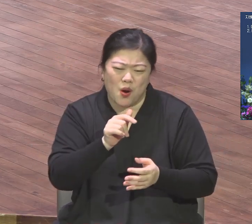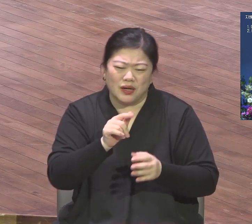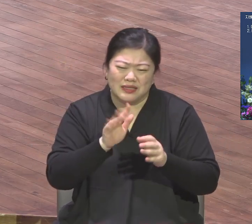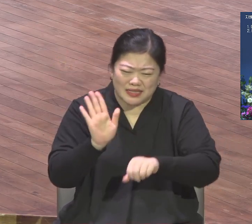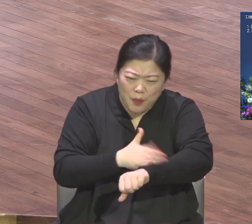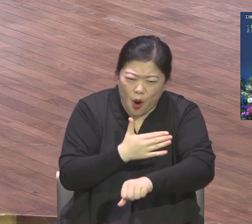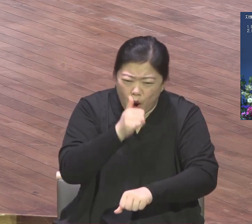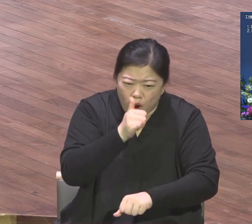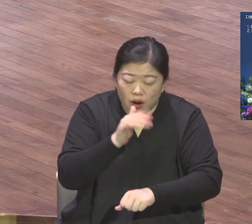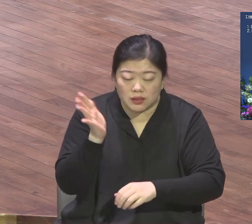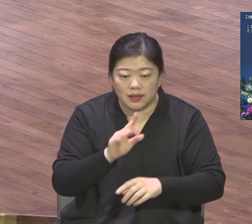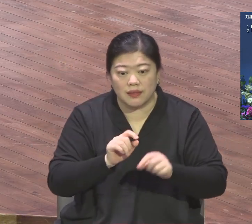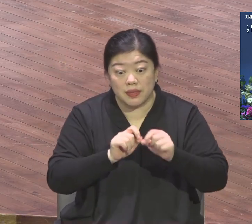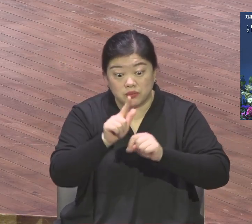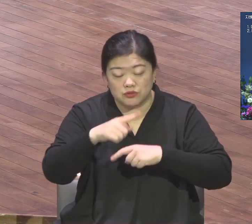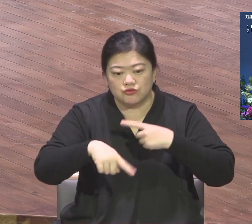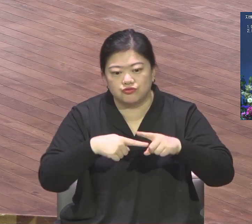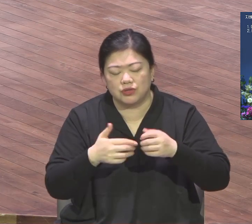실수예요. 말.